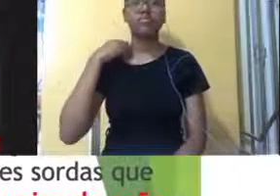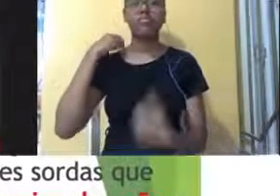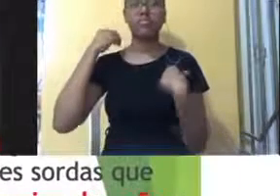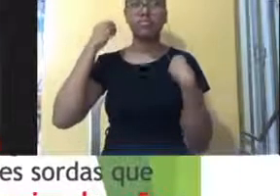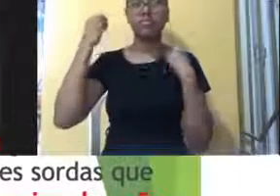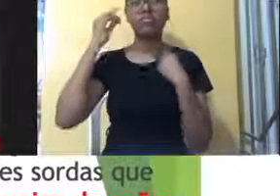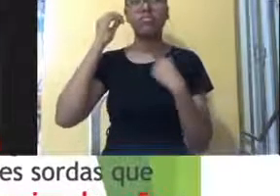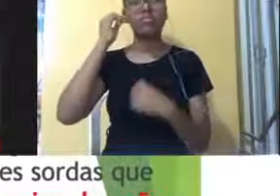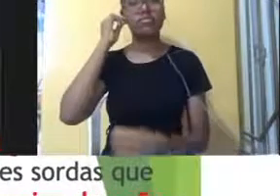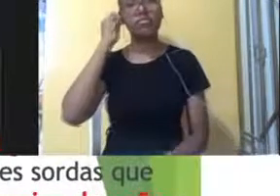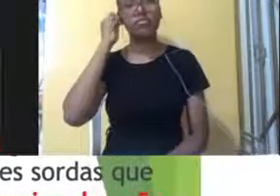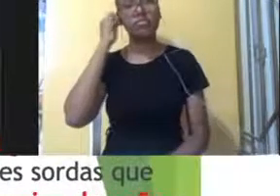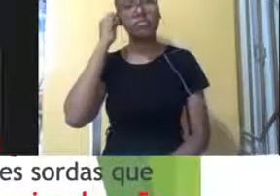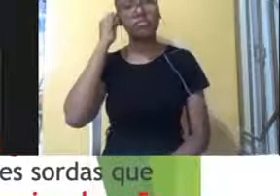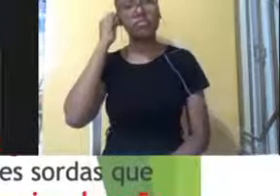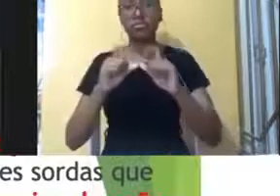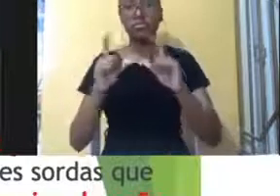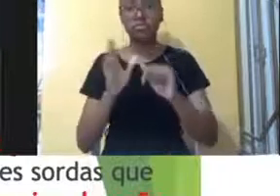La próxima.